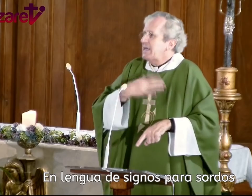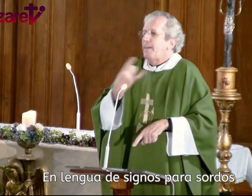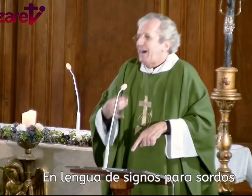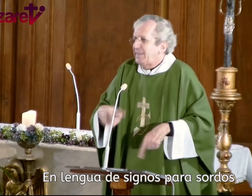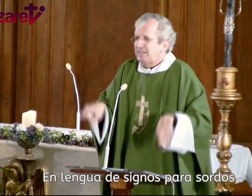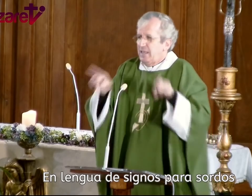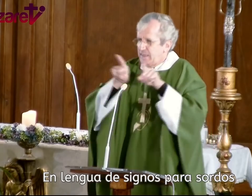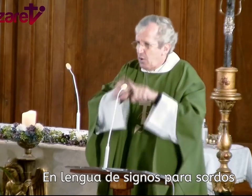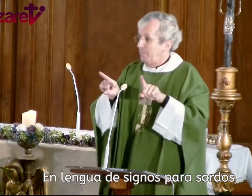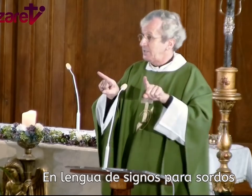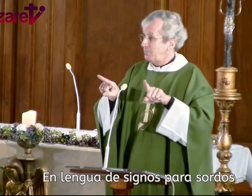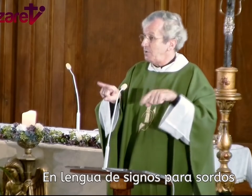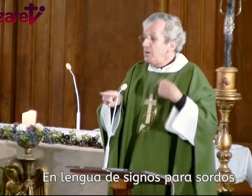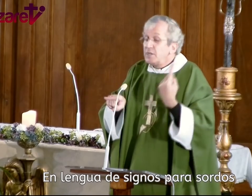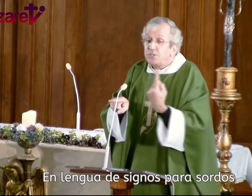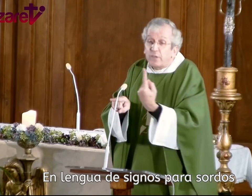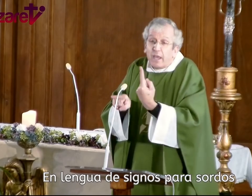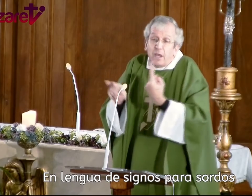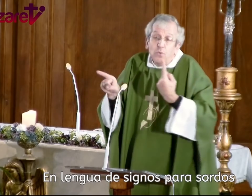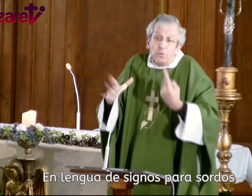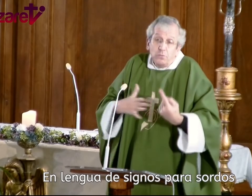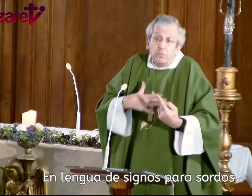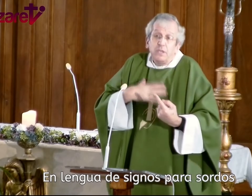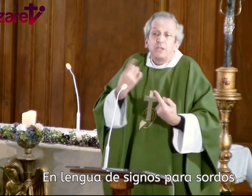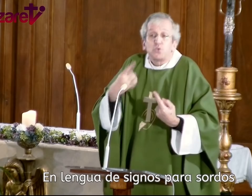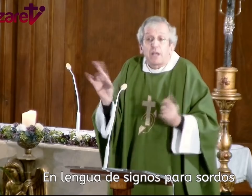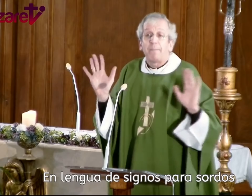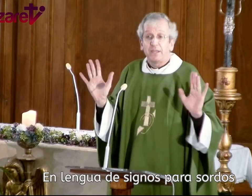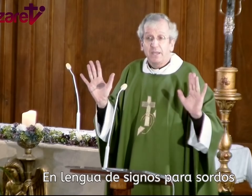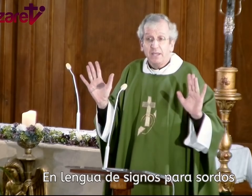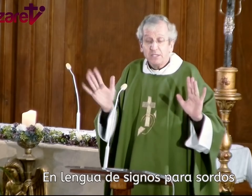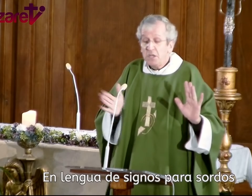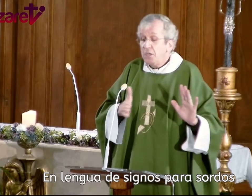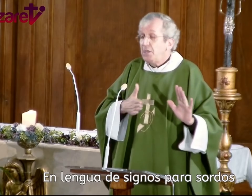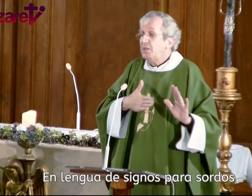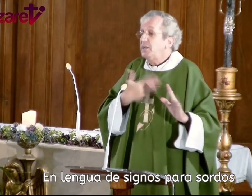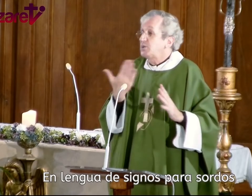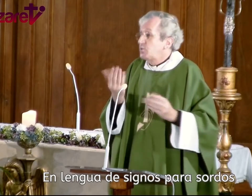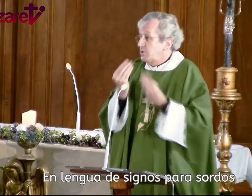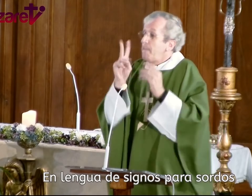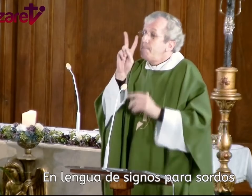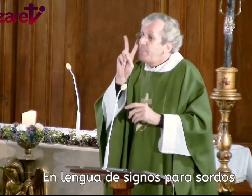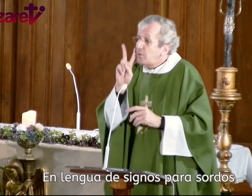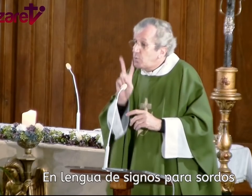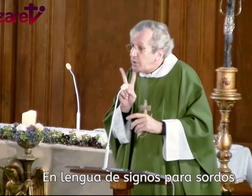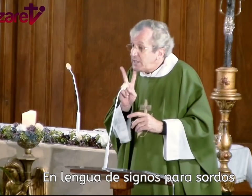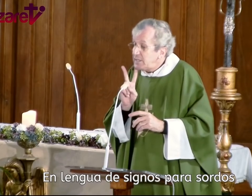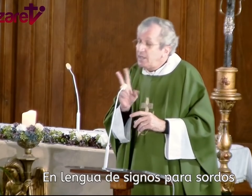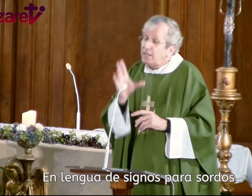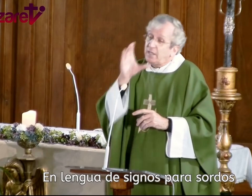capaces De lo mismo Sino que cada uno Tiene sus capacidades Y tiene sus virtudes Y tiene